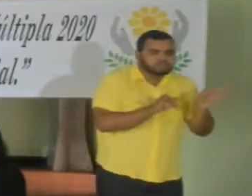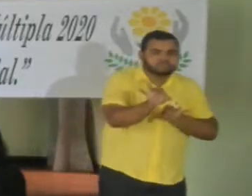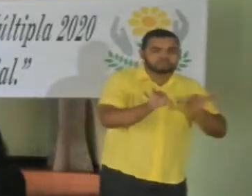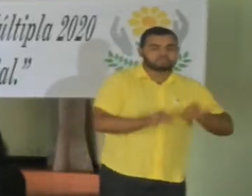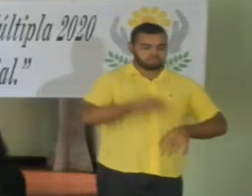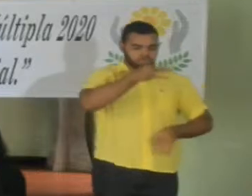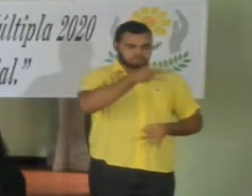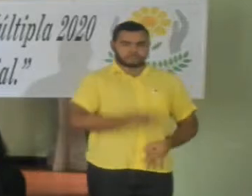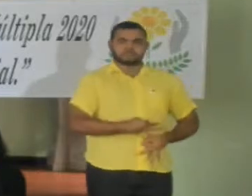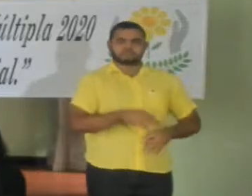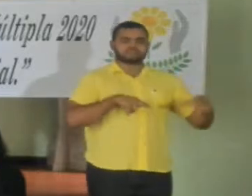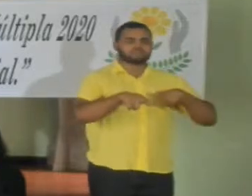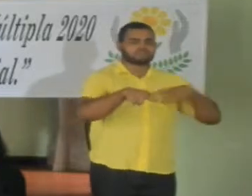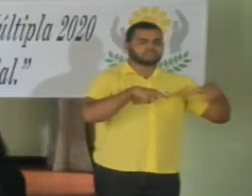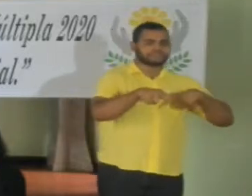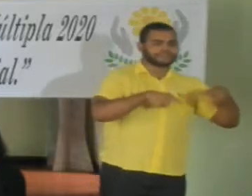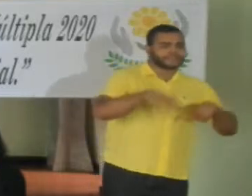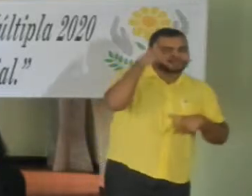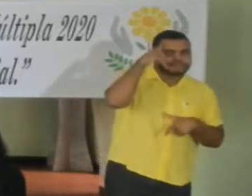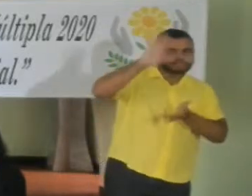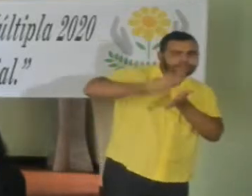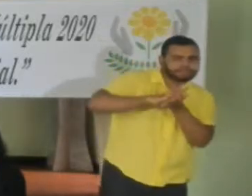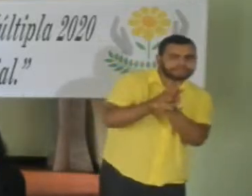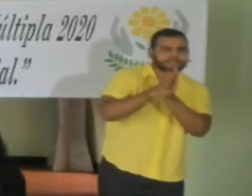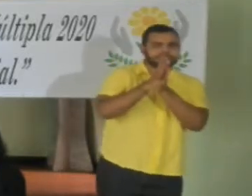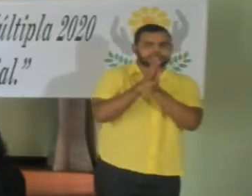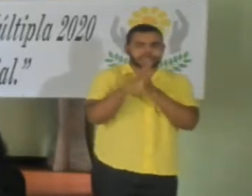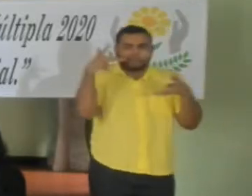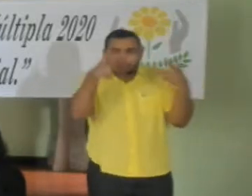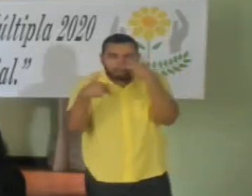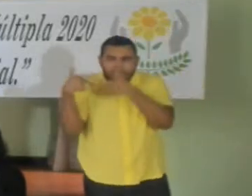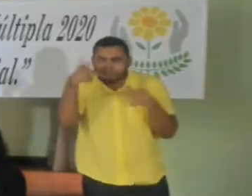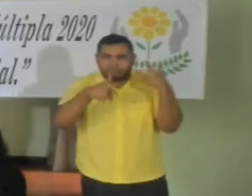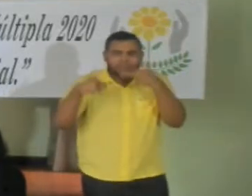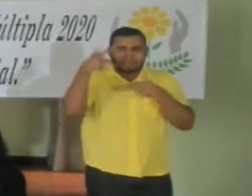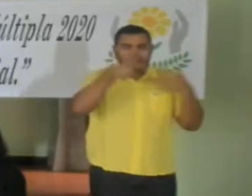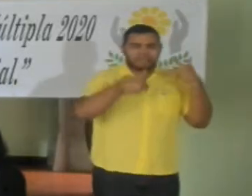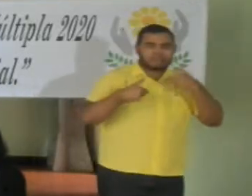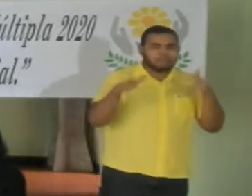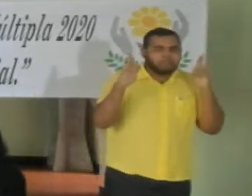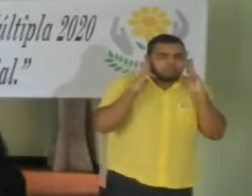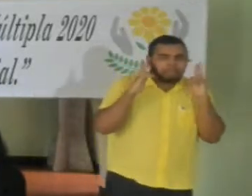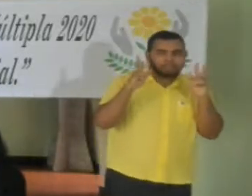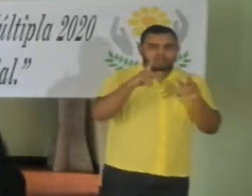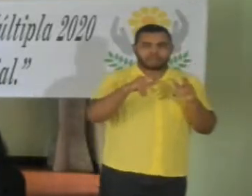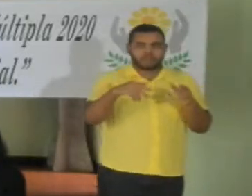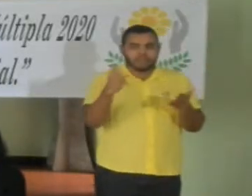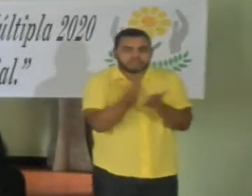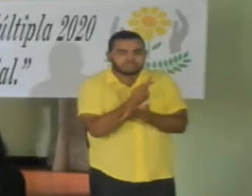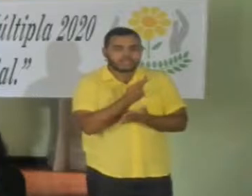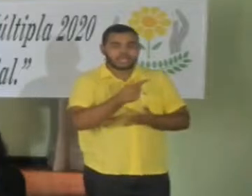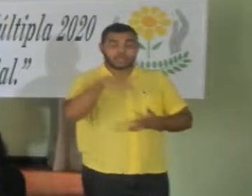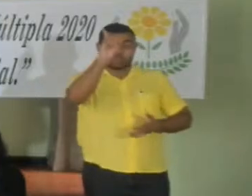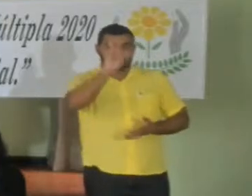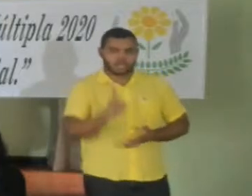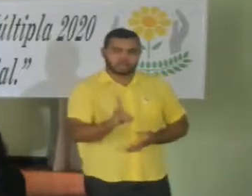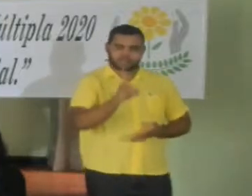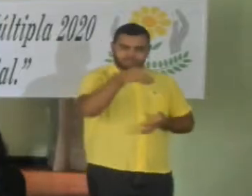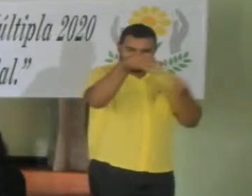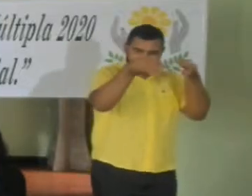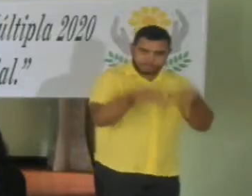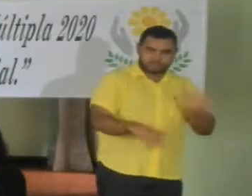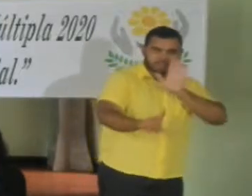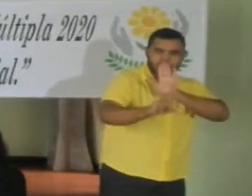devem ter para não sofrer discriminação, para serem ouvidos, para ter os seus direitos preservados.